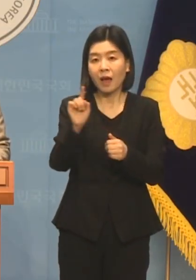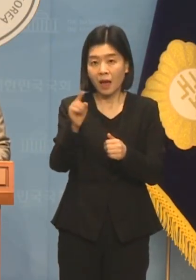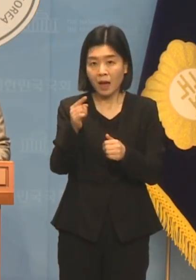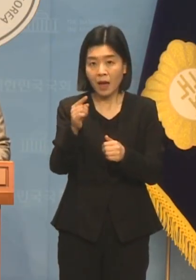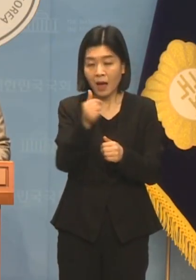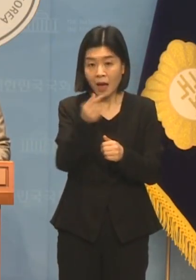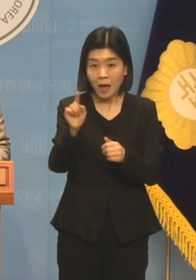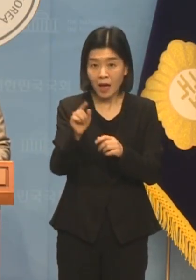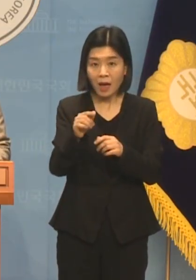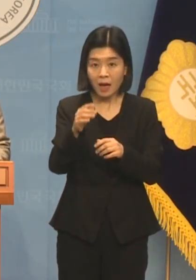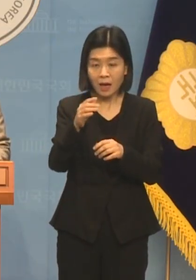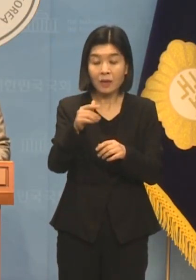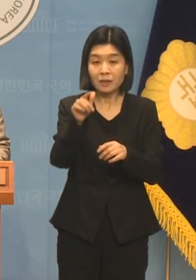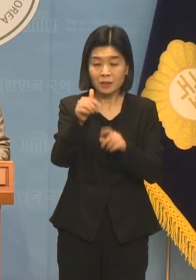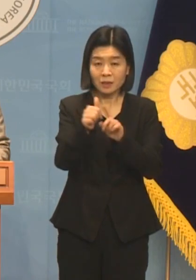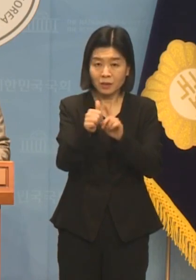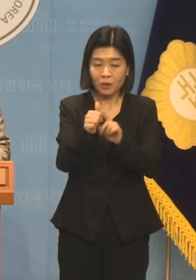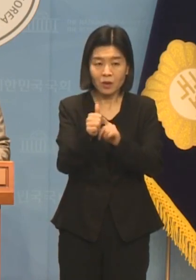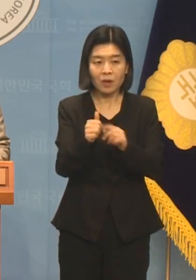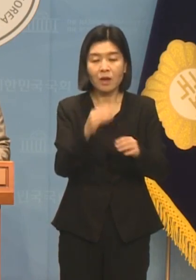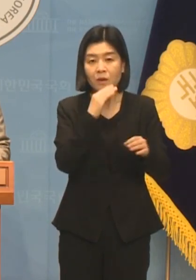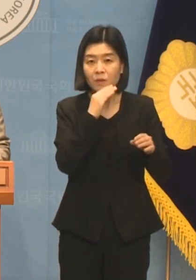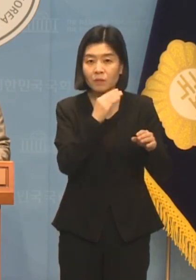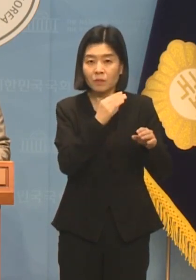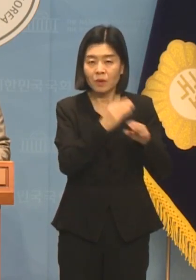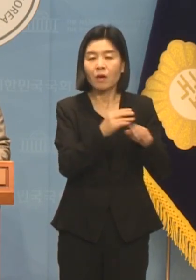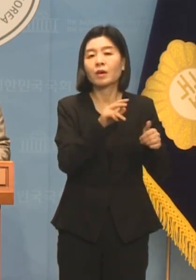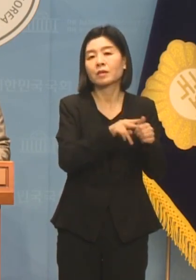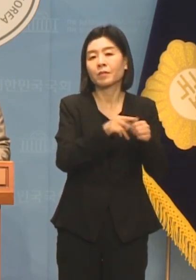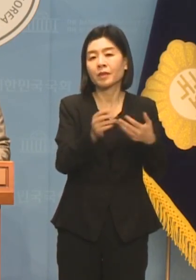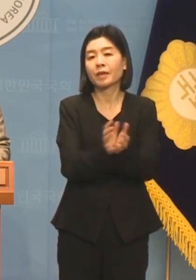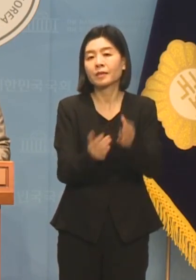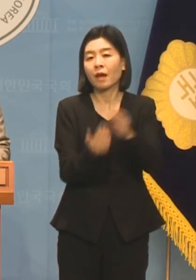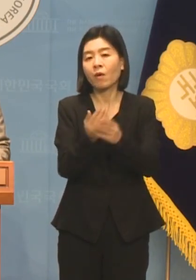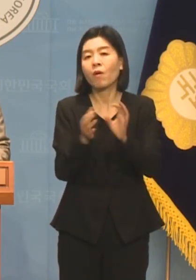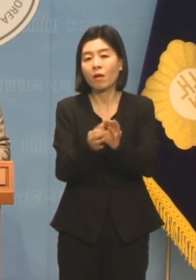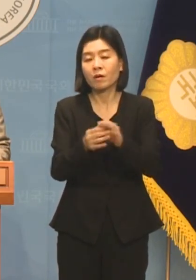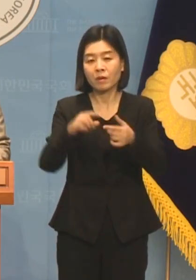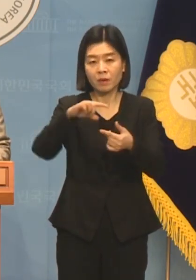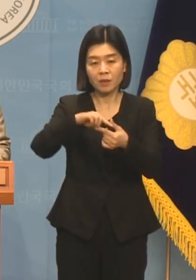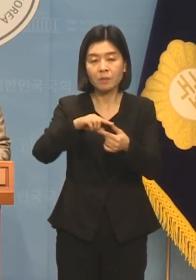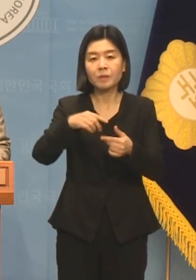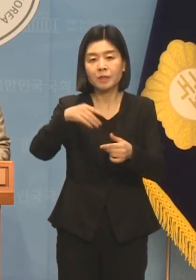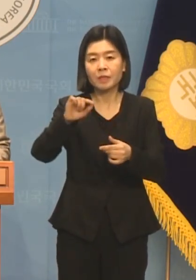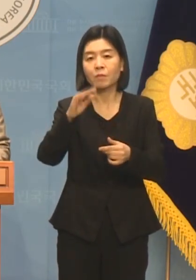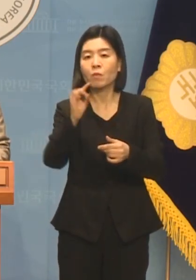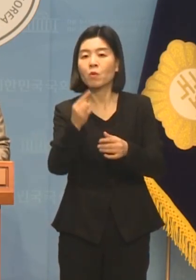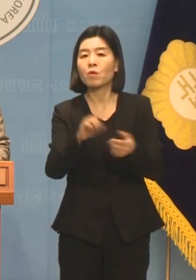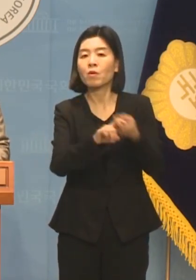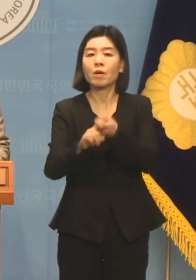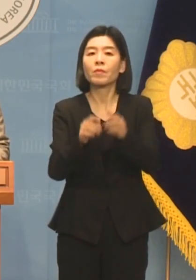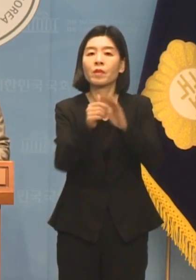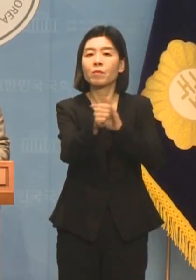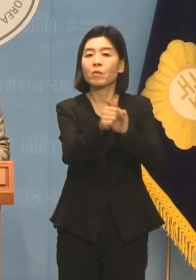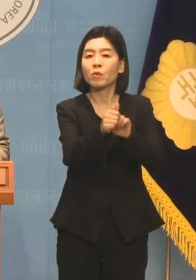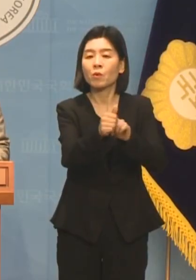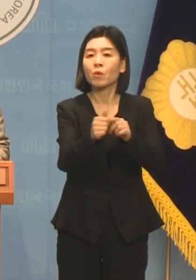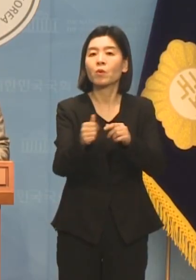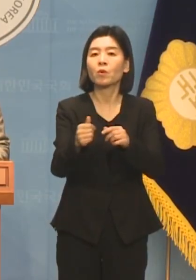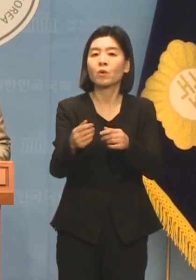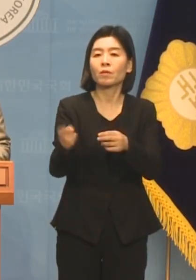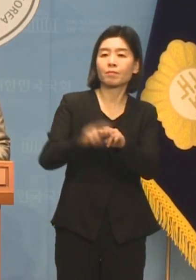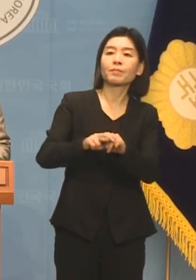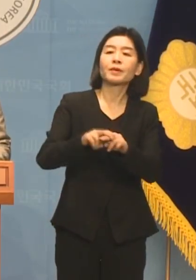창원 감첩단 사건에 연루된 정남 진보연합 대표를 지난 16년부터 맡고